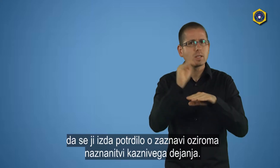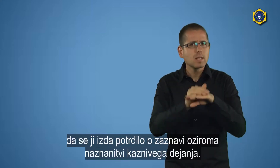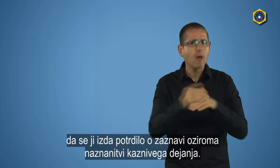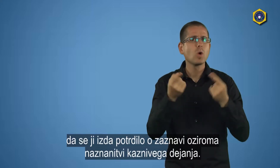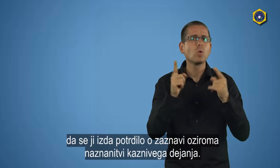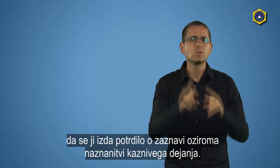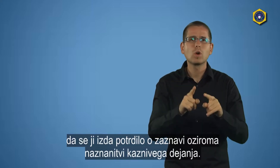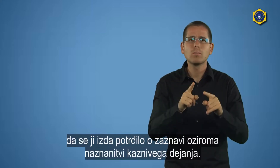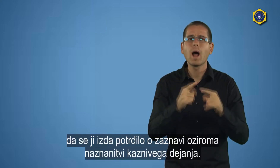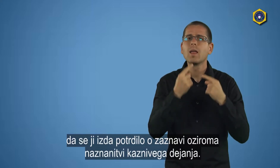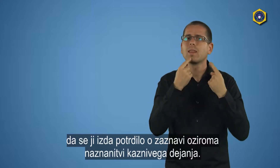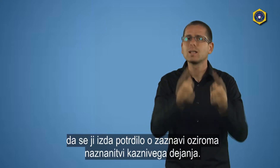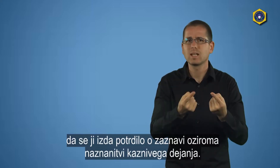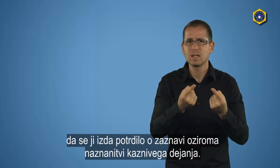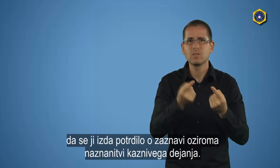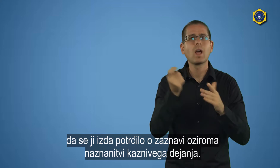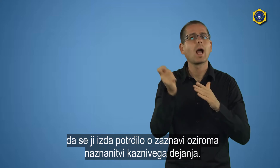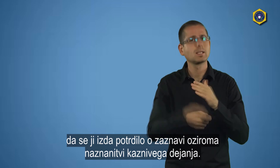oziroma naznanitvi kaznivega dejanja.